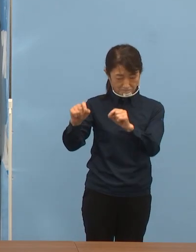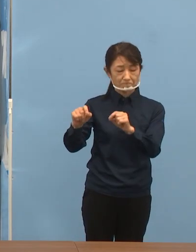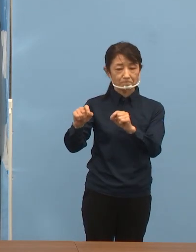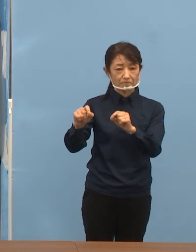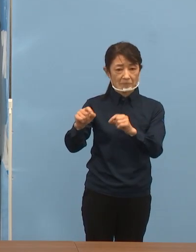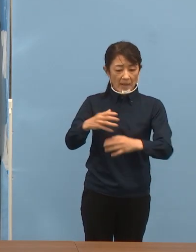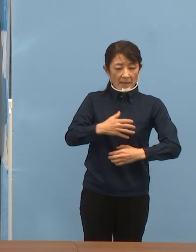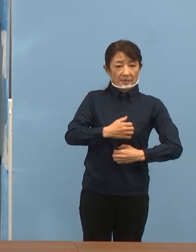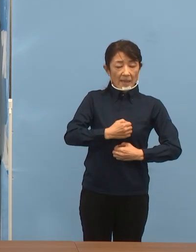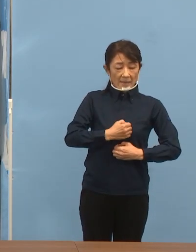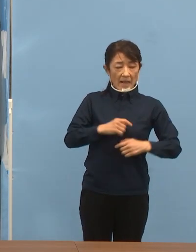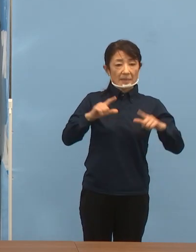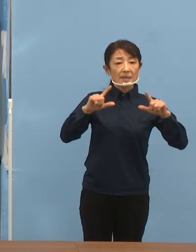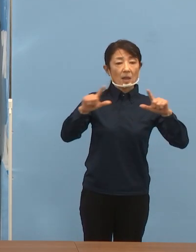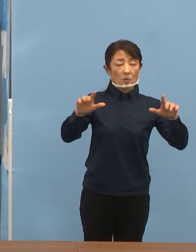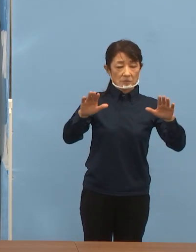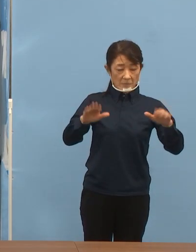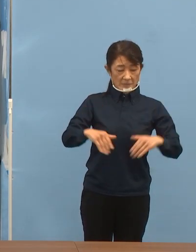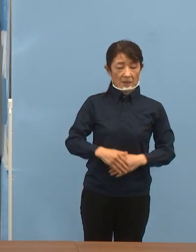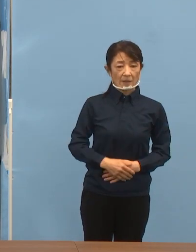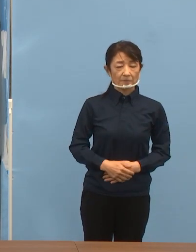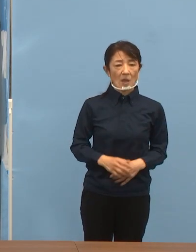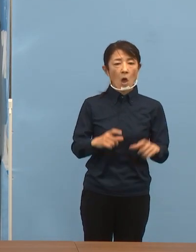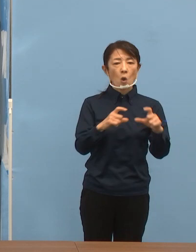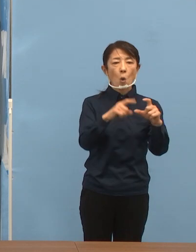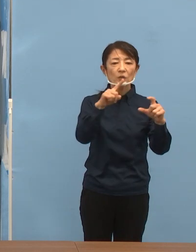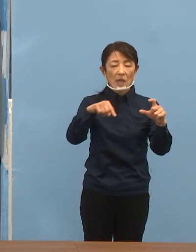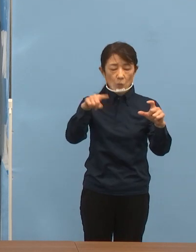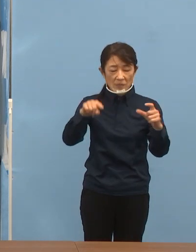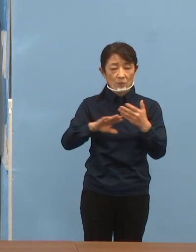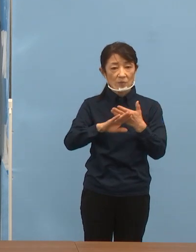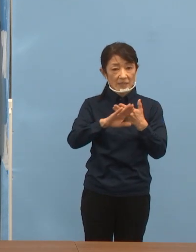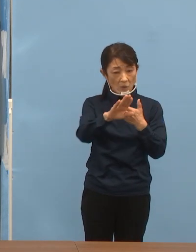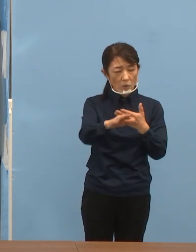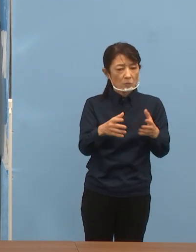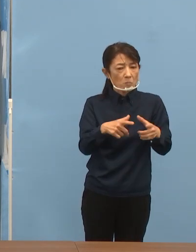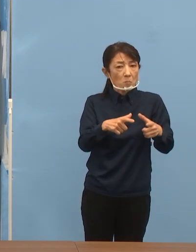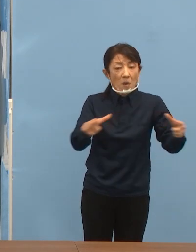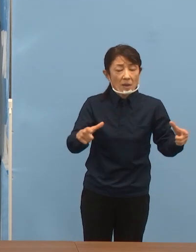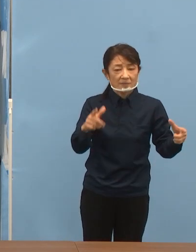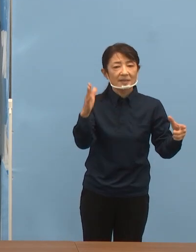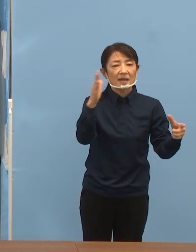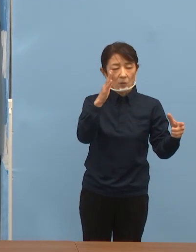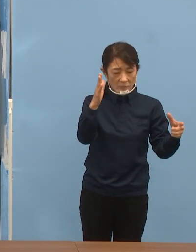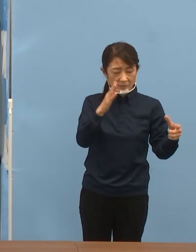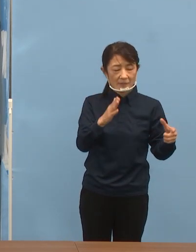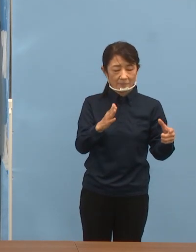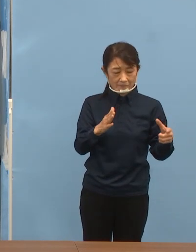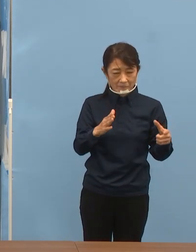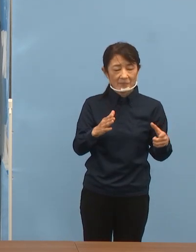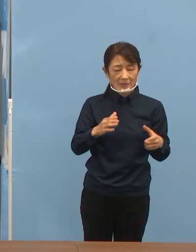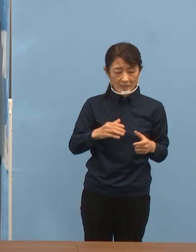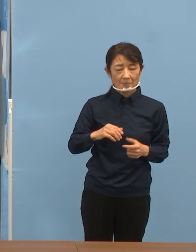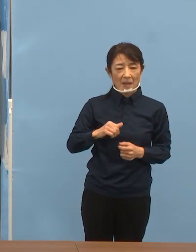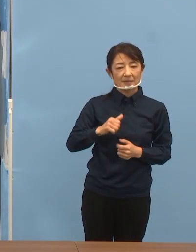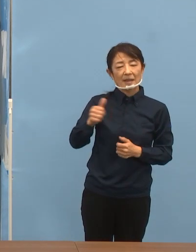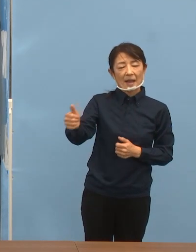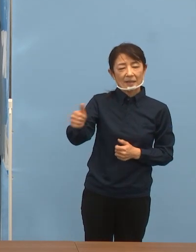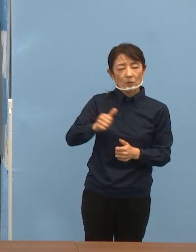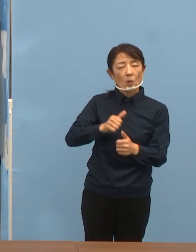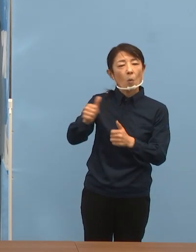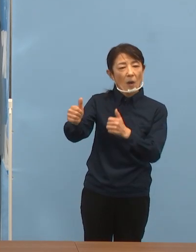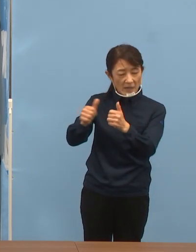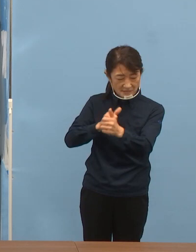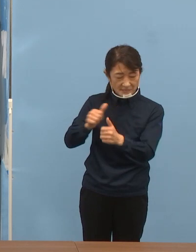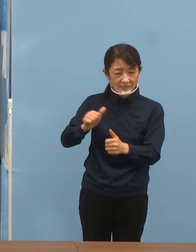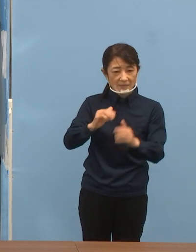戒、警報を発令し、ゴールデンウィーク以降のさらなる感染拡大を招かないよう、県外との往来時や会食の際